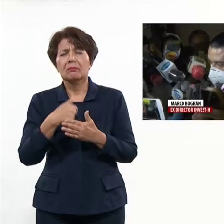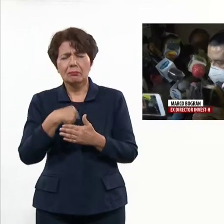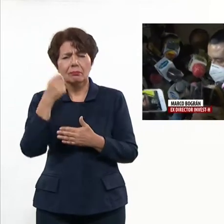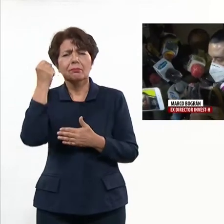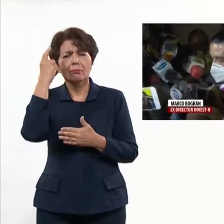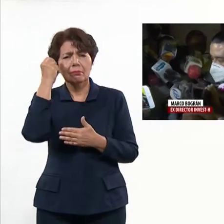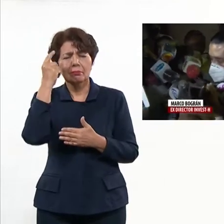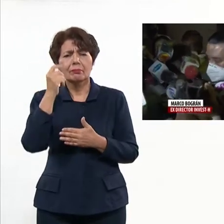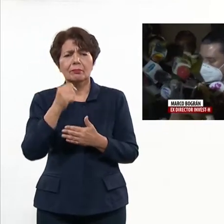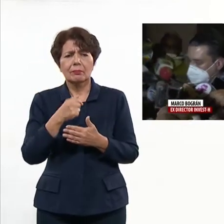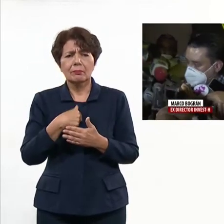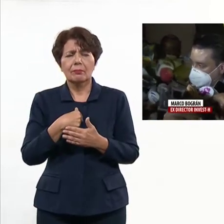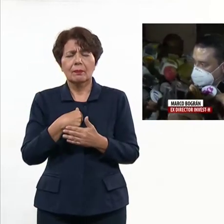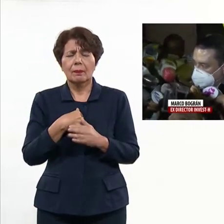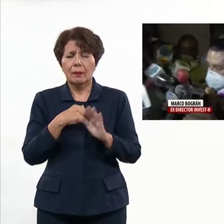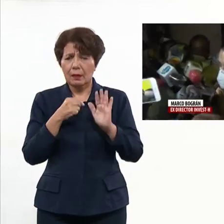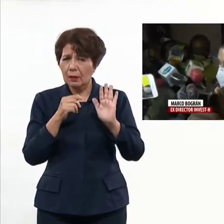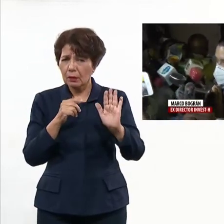porque